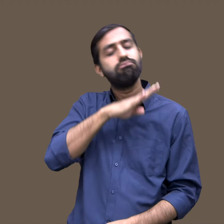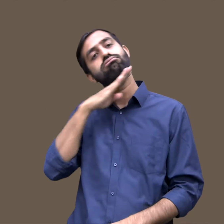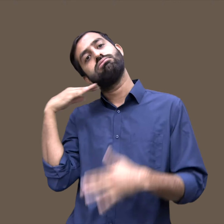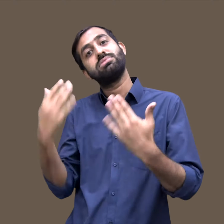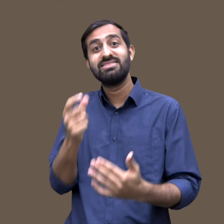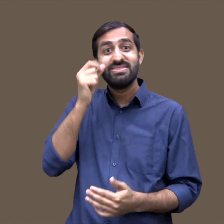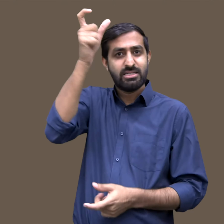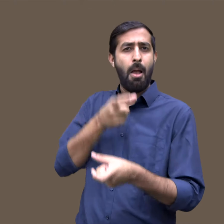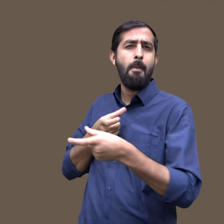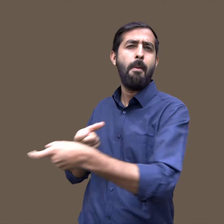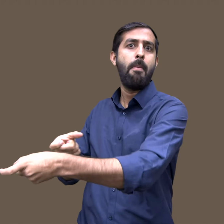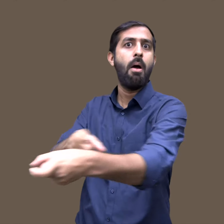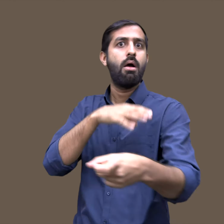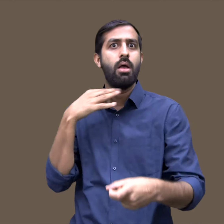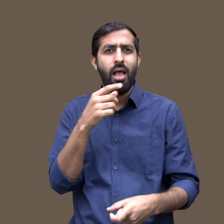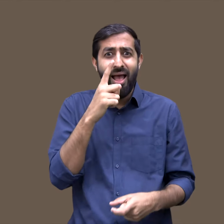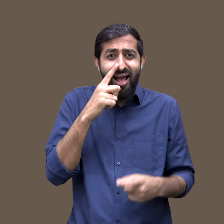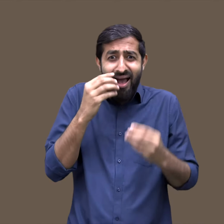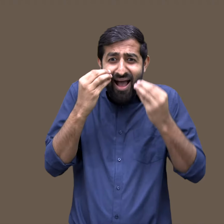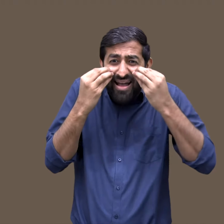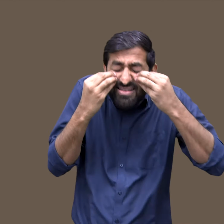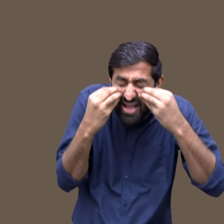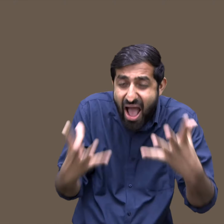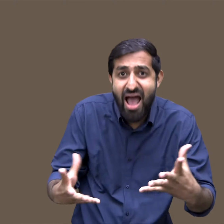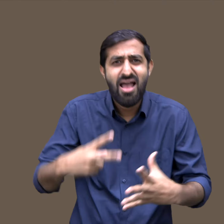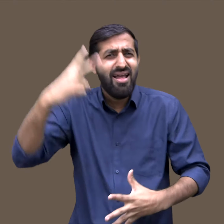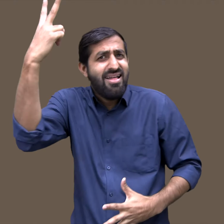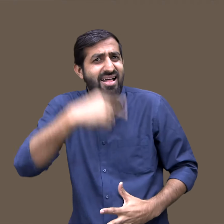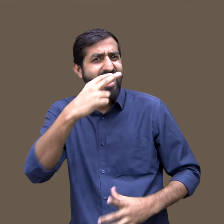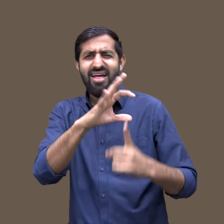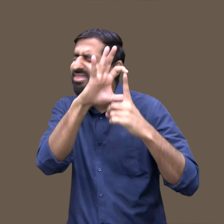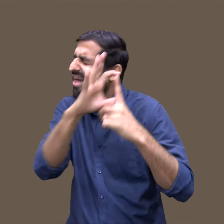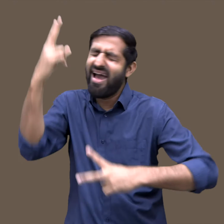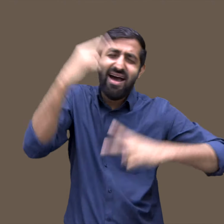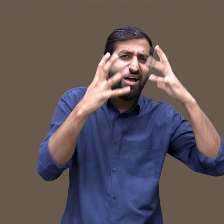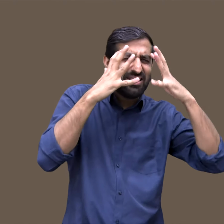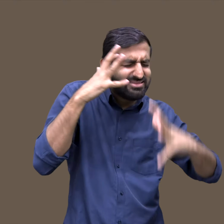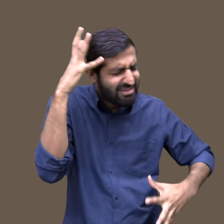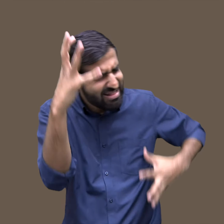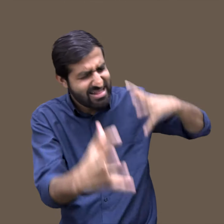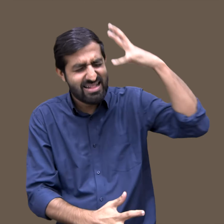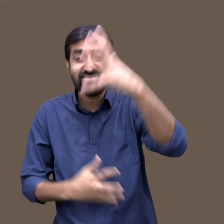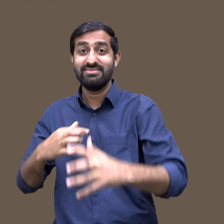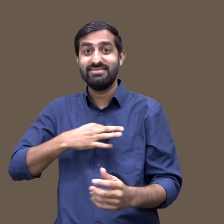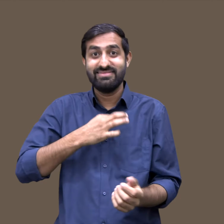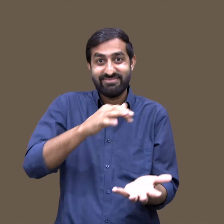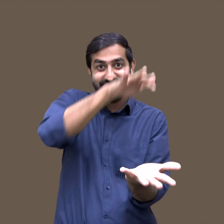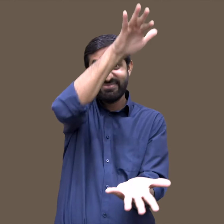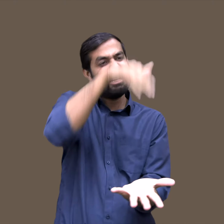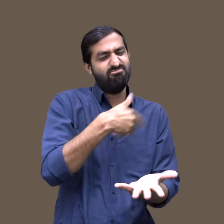समाचार देता है। कहता है कि उसे सिपाहियों ने मार डाला। यह सुनकर दुलारी हैरान हो गई और उसकी आंखों में मेघमाला गिर आई। दुलारी